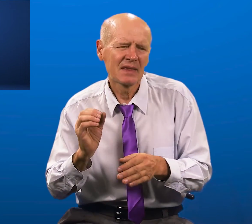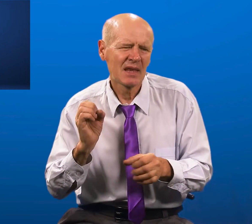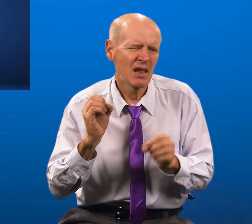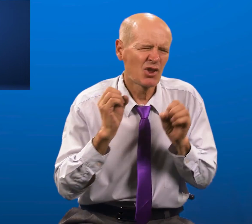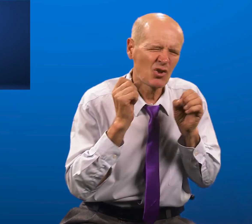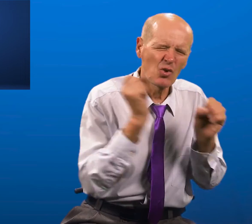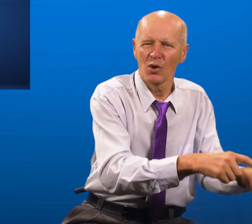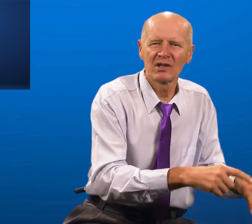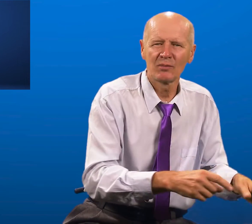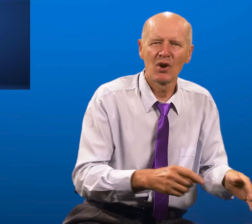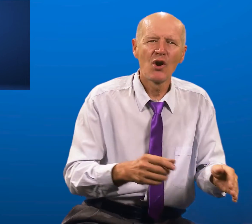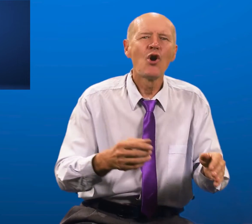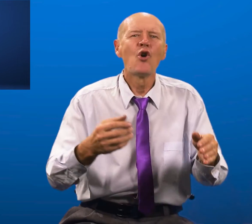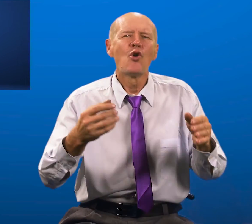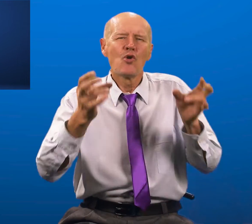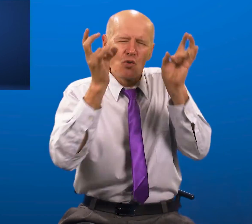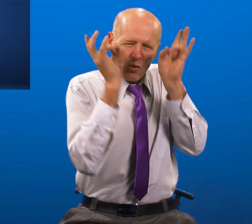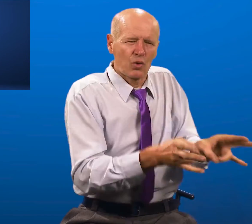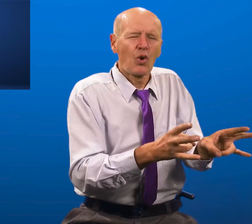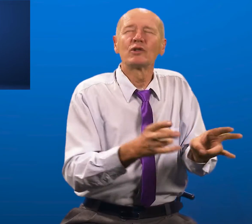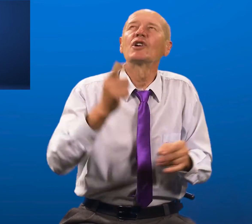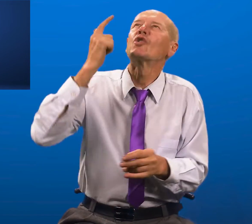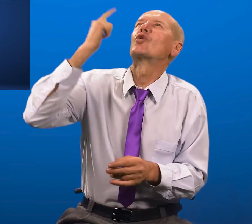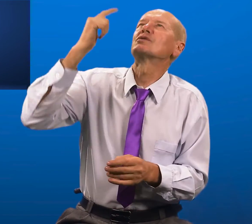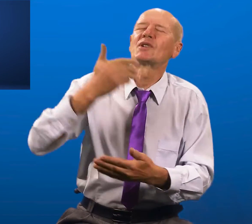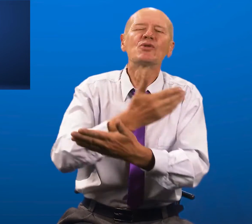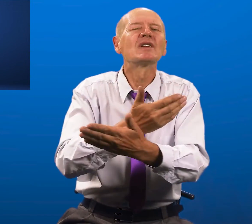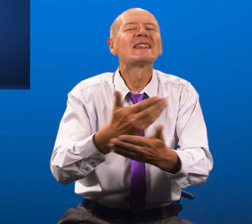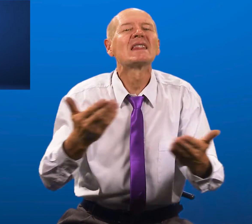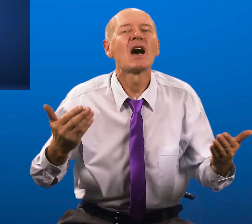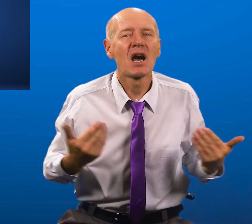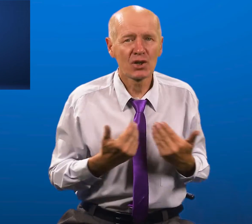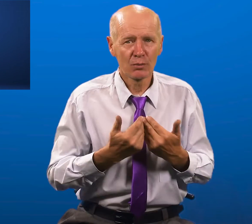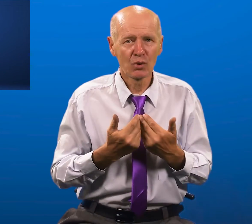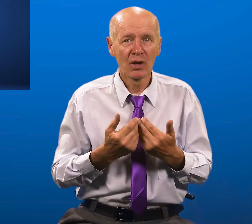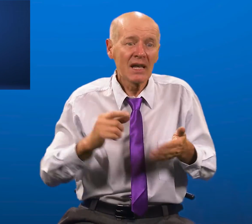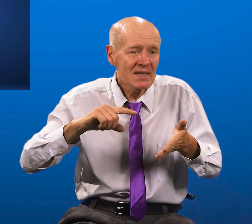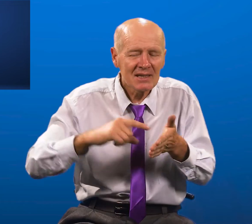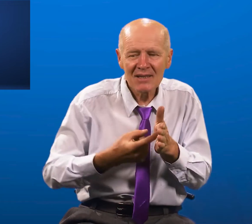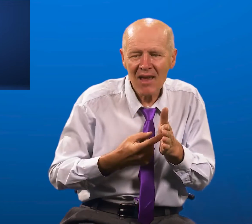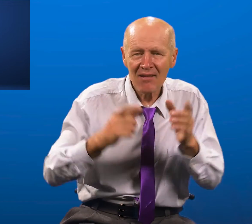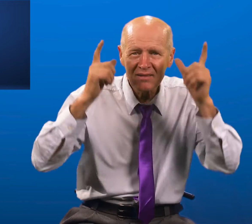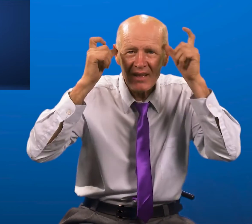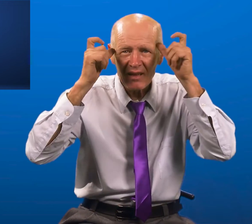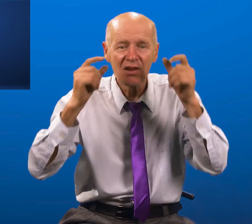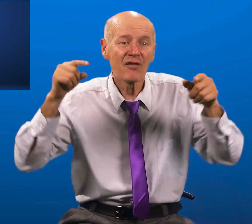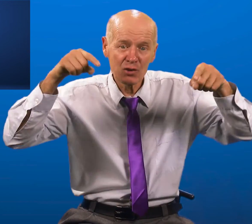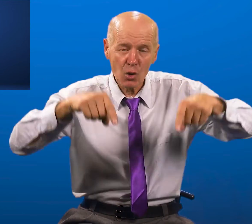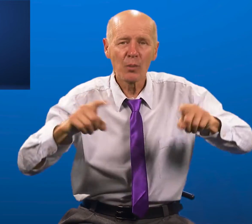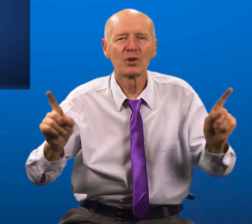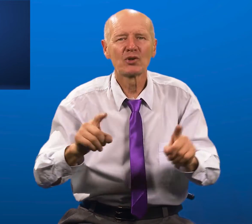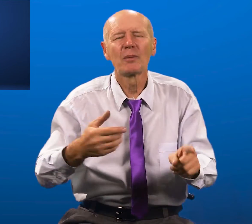наносим урон Господу нашему. Потому что именно цель врага человечества в